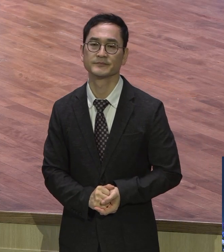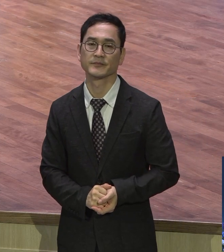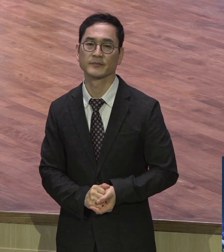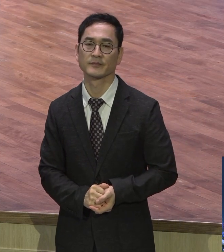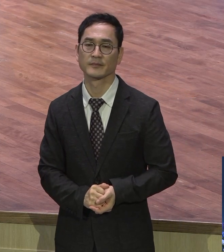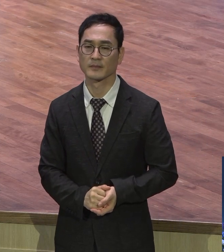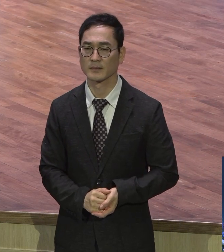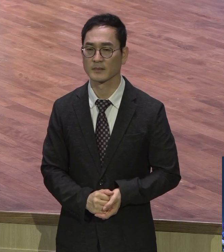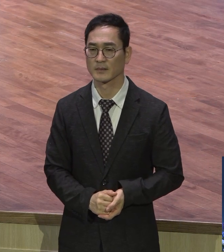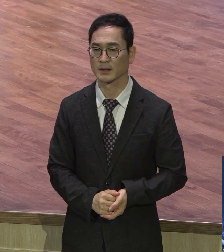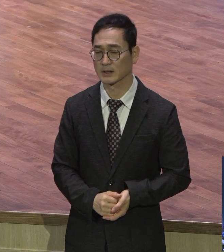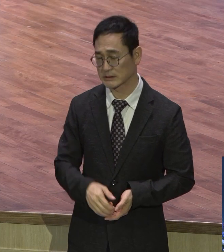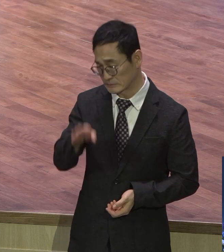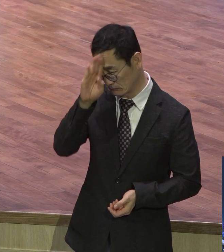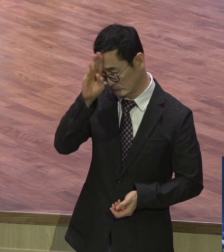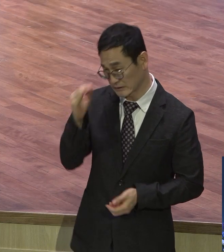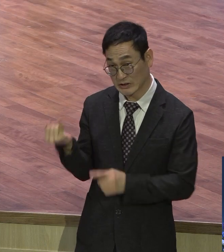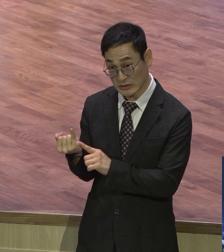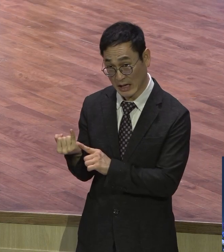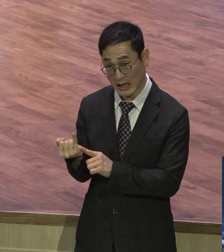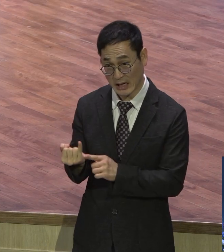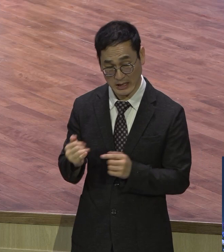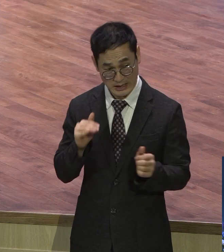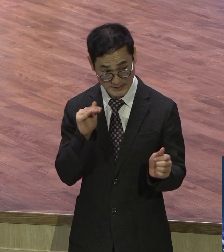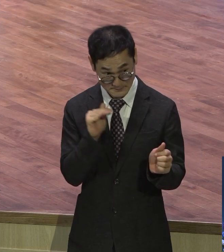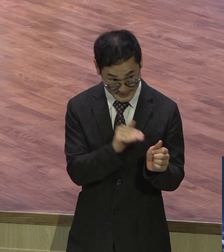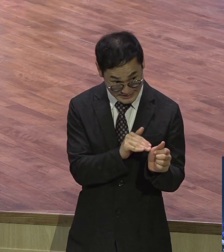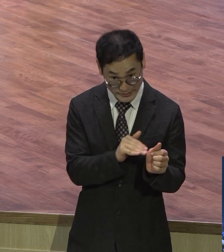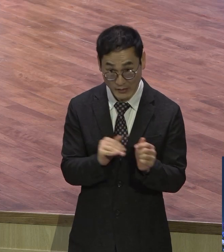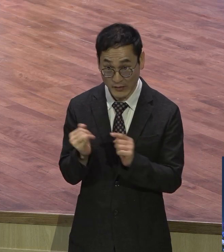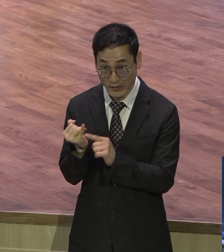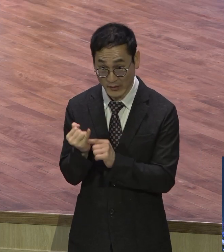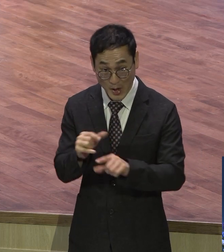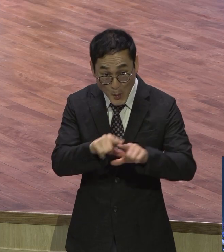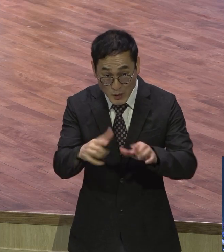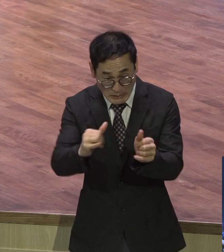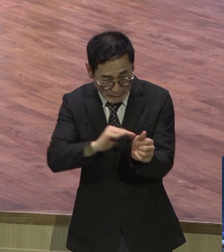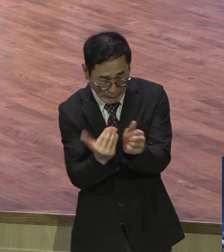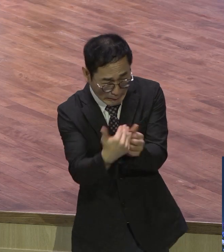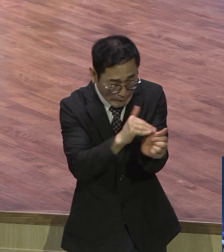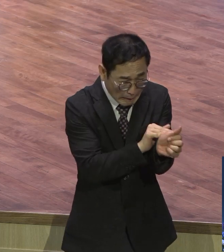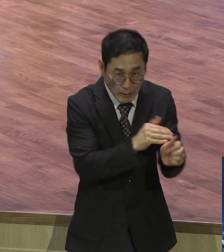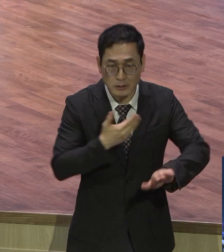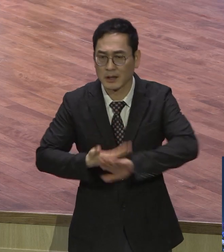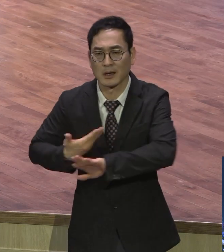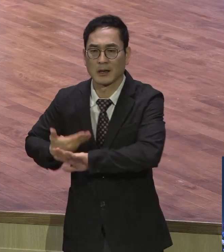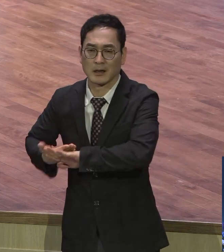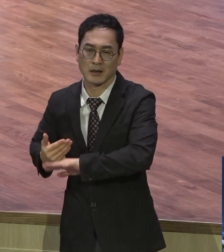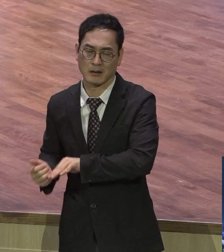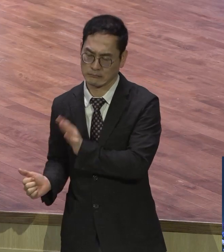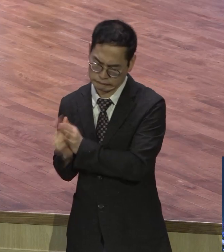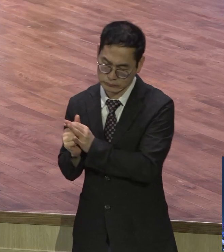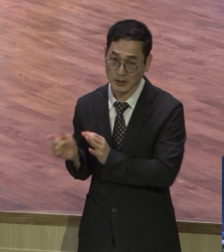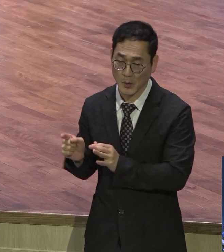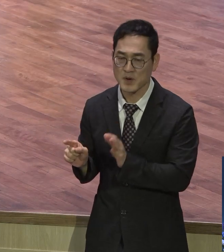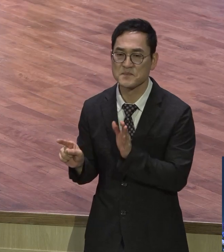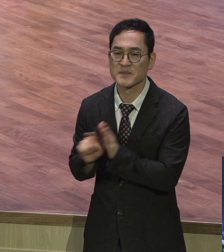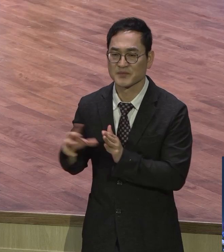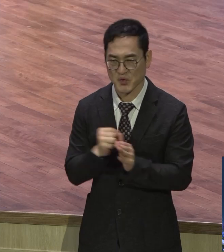헬류증을 앓고 있는 이 여자의 만짐은 단순한 만짐이 아니에요. 무슨 만짐이냐. 믿음의